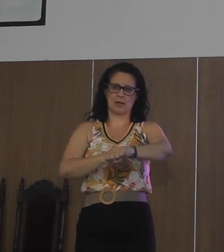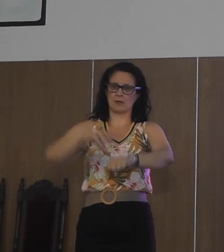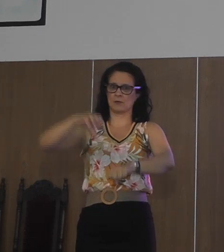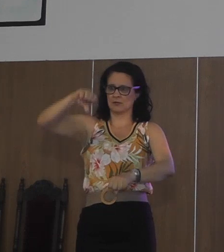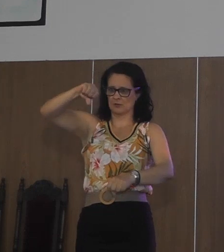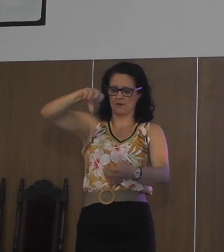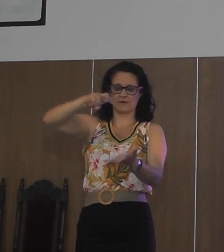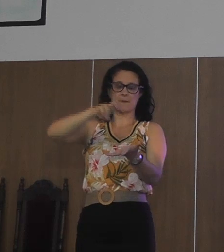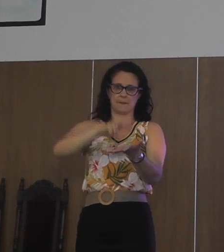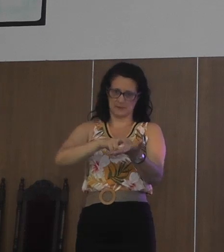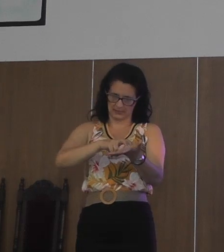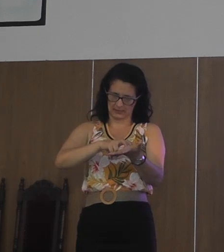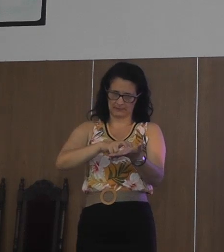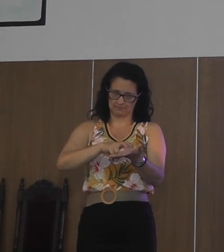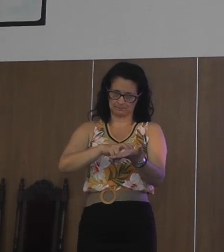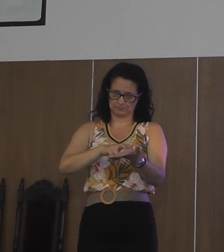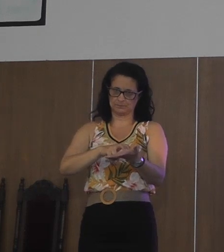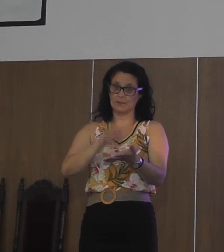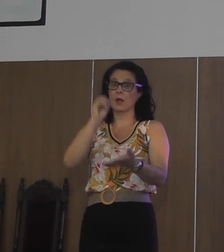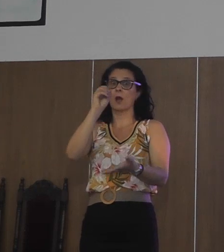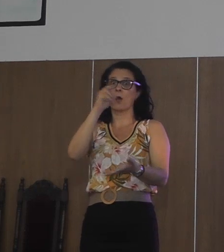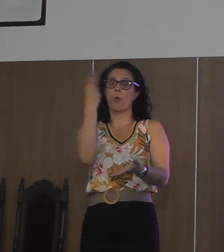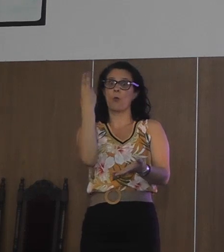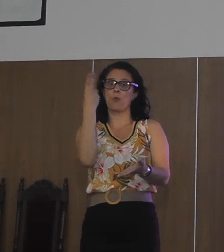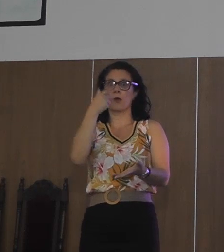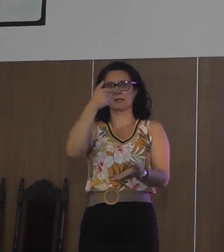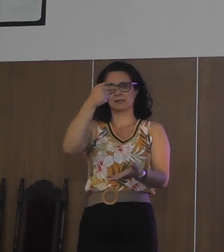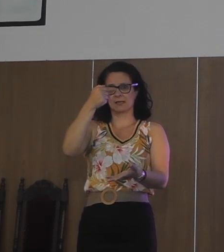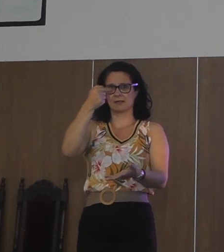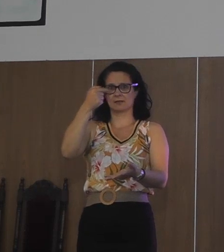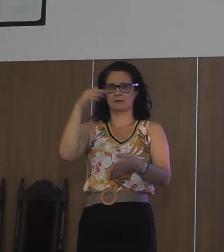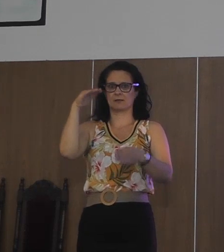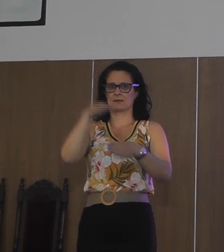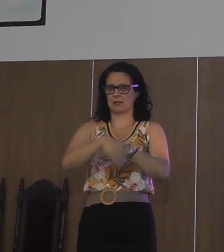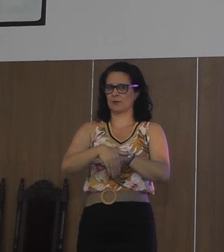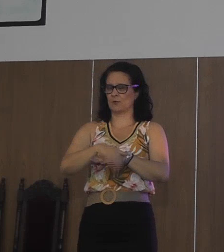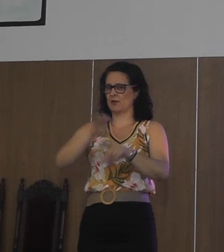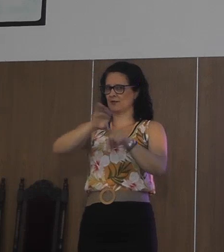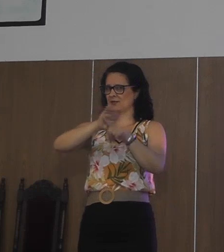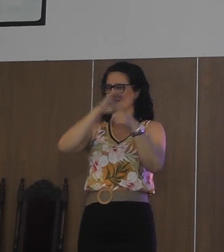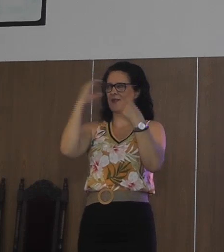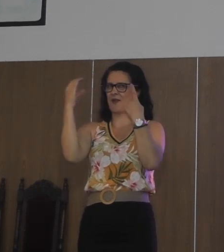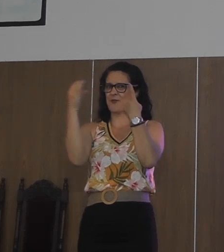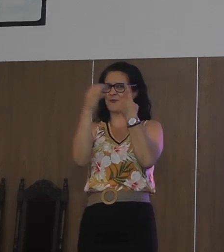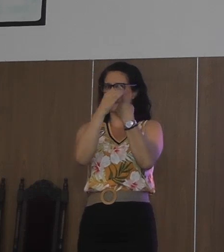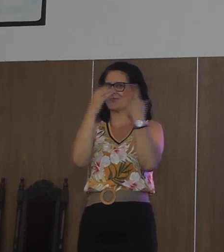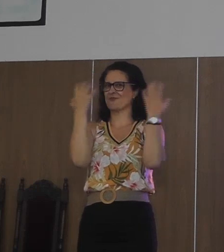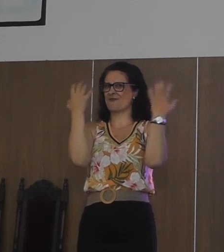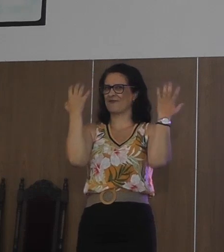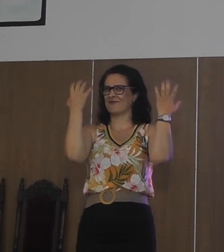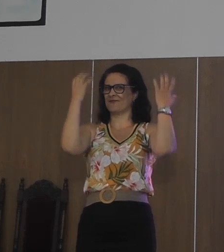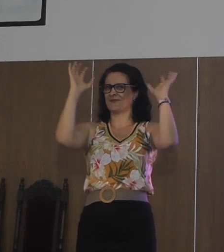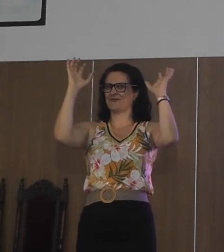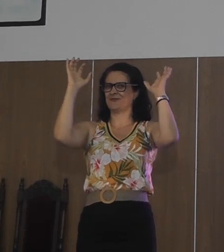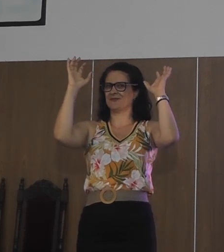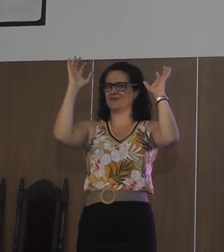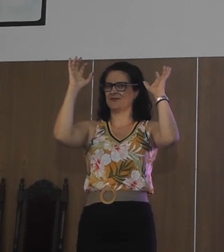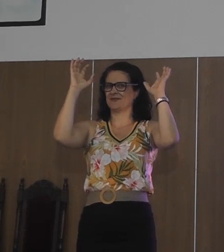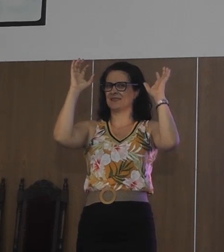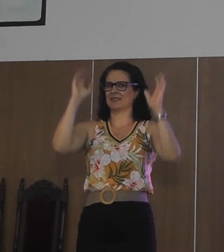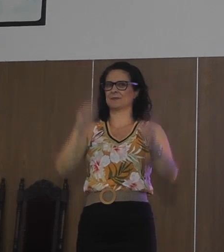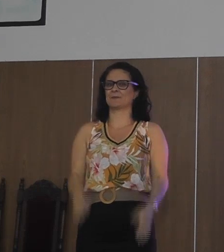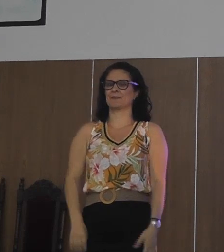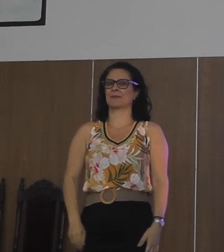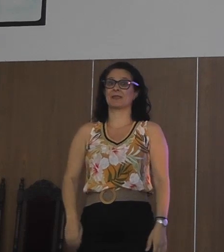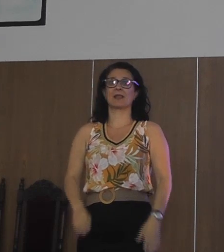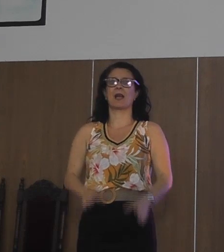9h, escolha o seu horário aí, ou às 19h, para poder estar celebrando, né, a morte